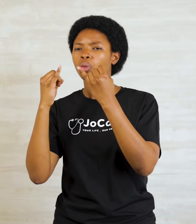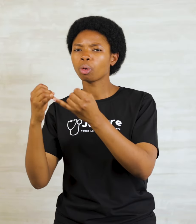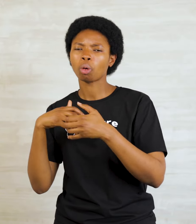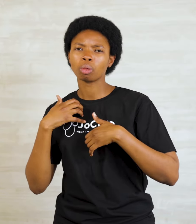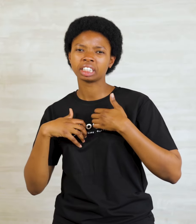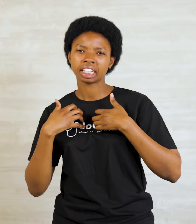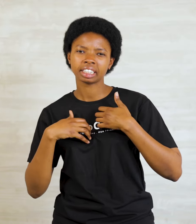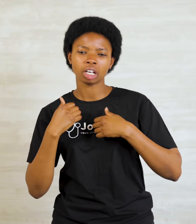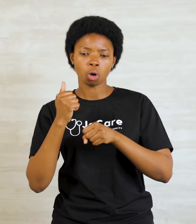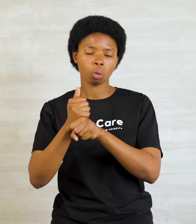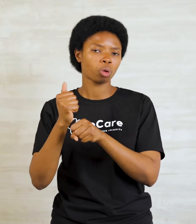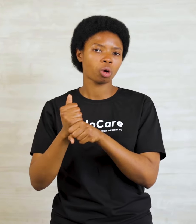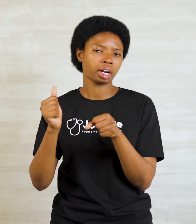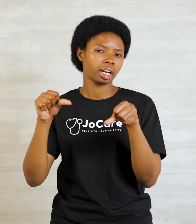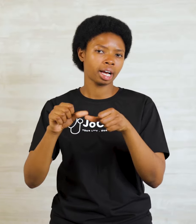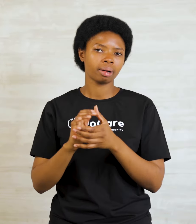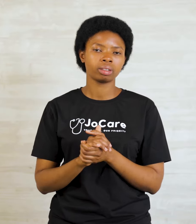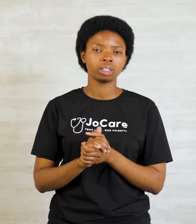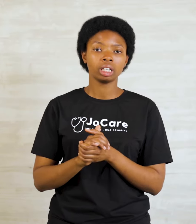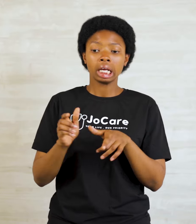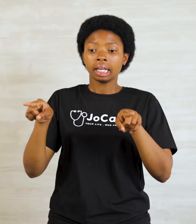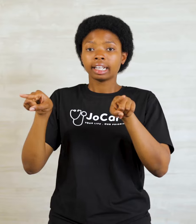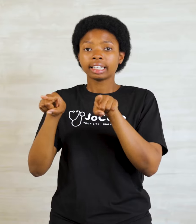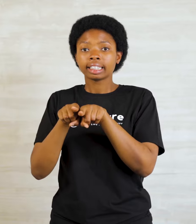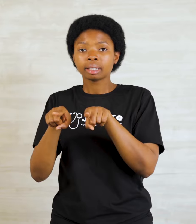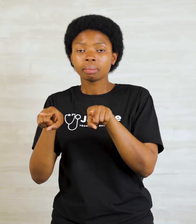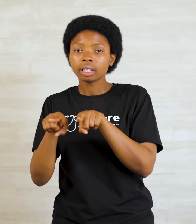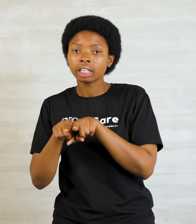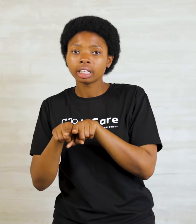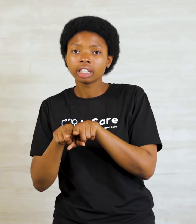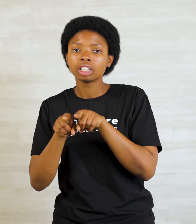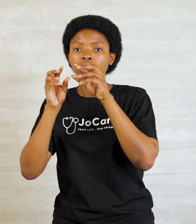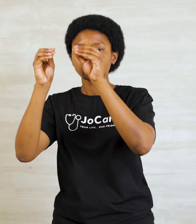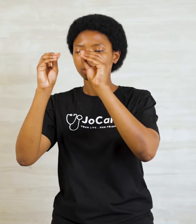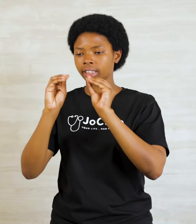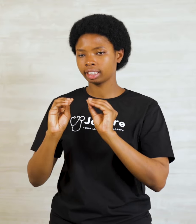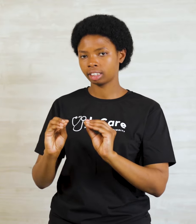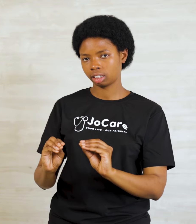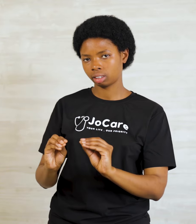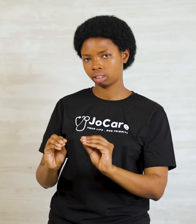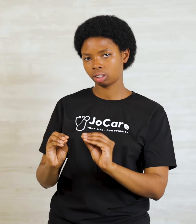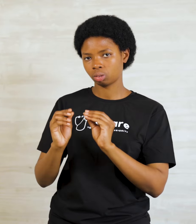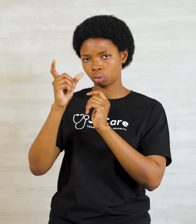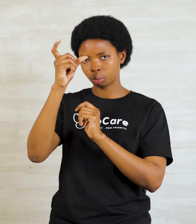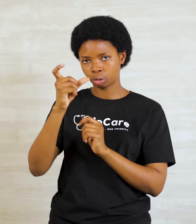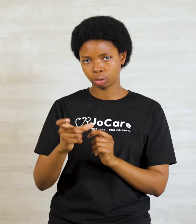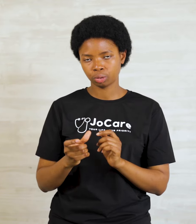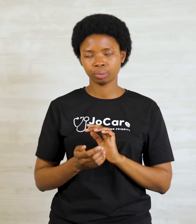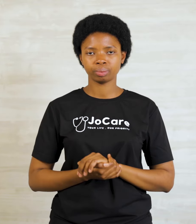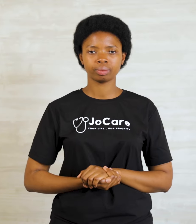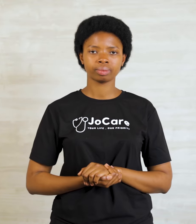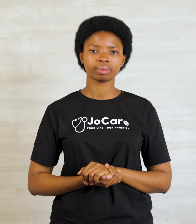ku ni nk'uko uri kwigisha umuntu nyine niyo mpamvu twiga yego nkujijura umuntu